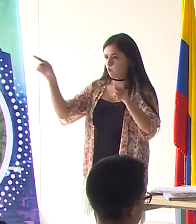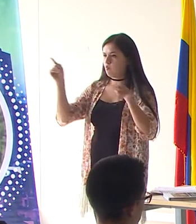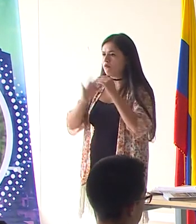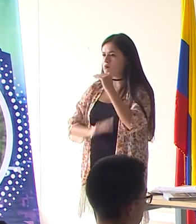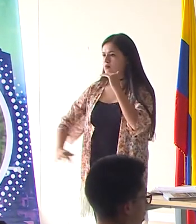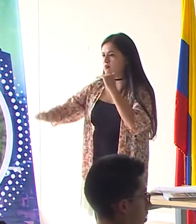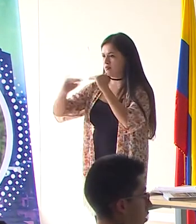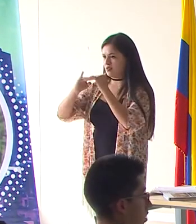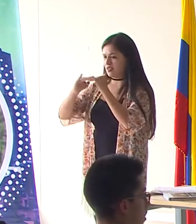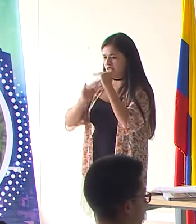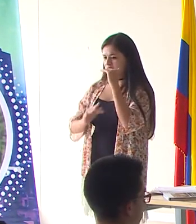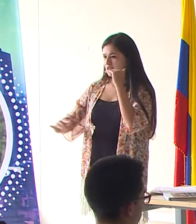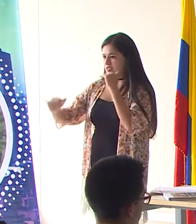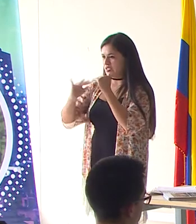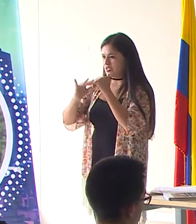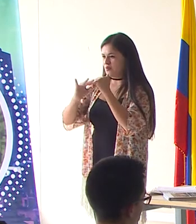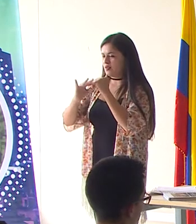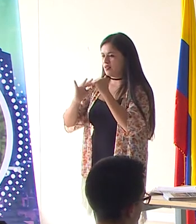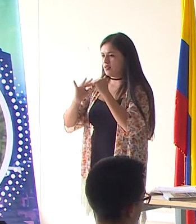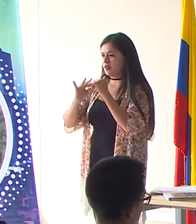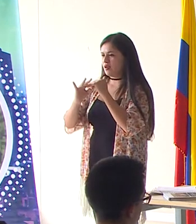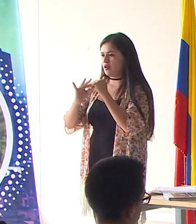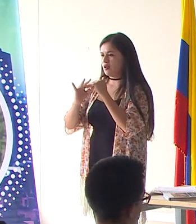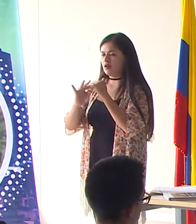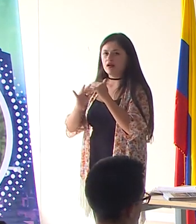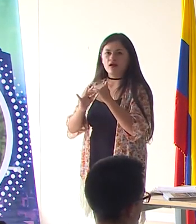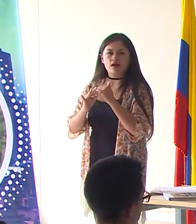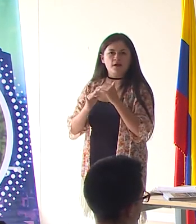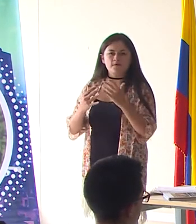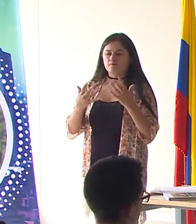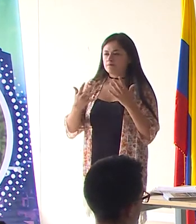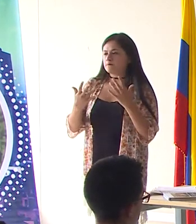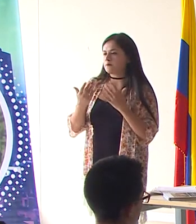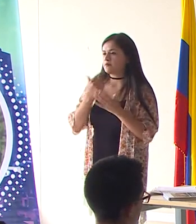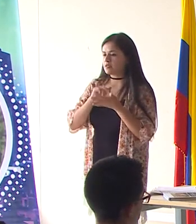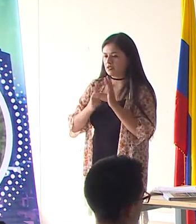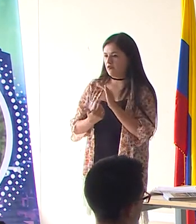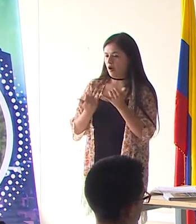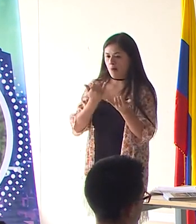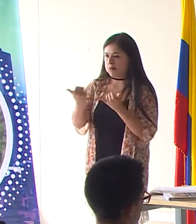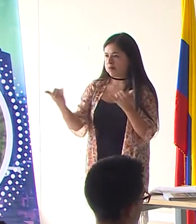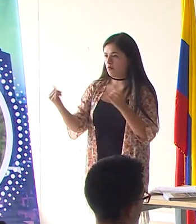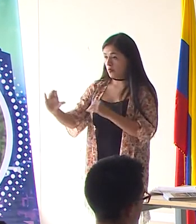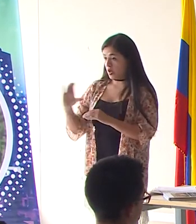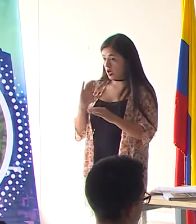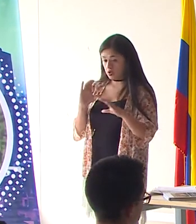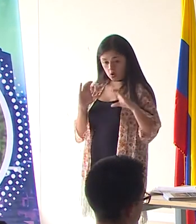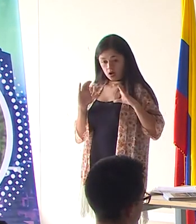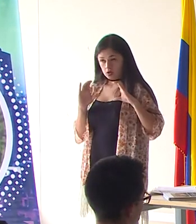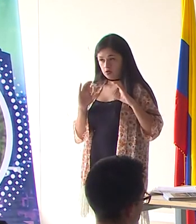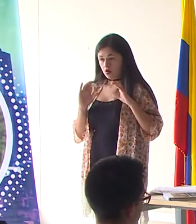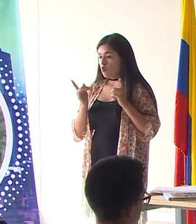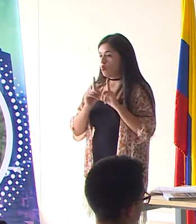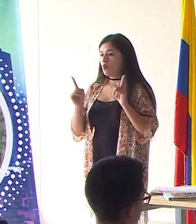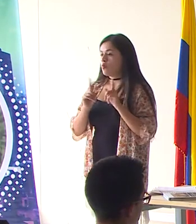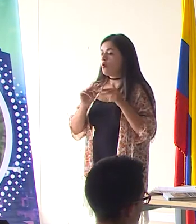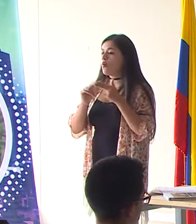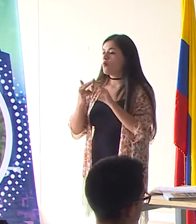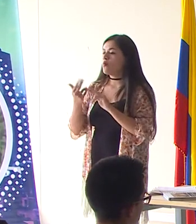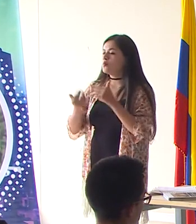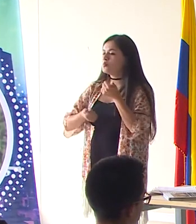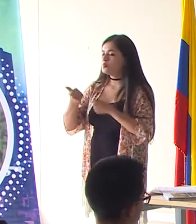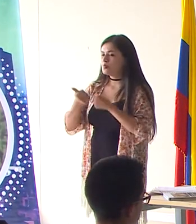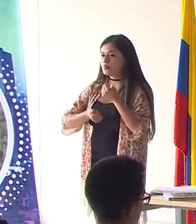desigualdad se mide entre la presencia bueno ni siquiera es simplemente por los ingresos tiene que ver con la